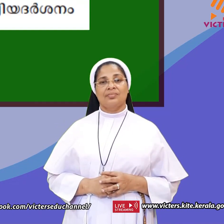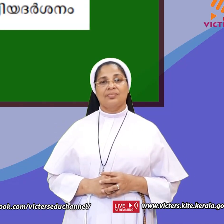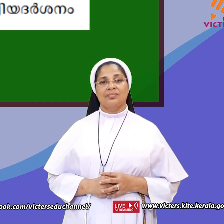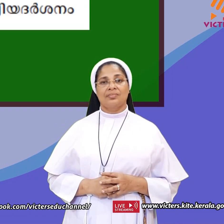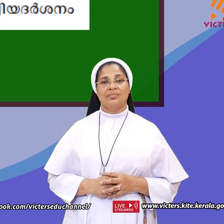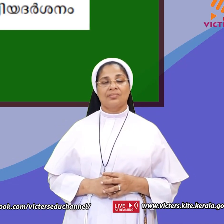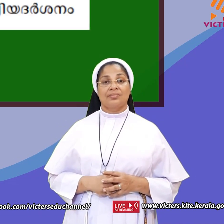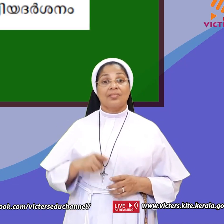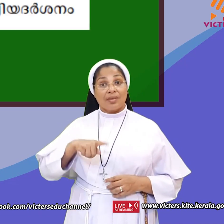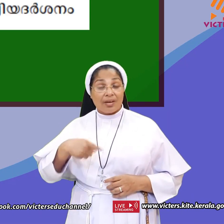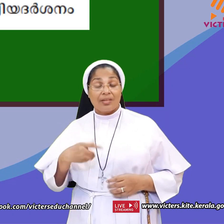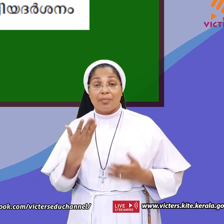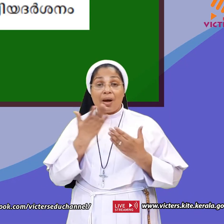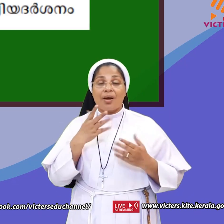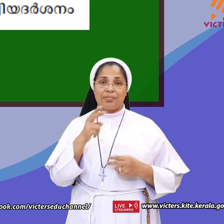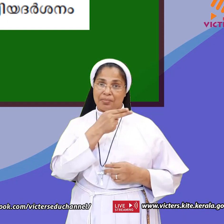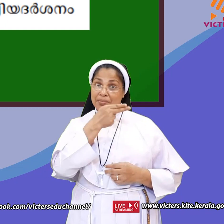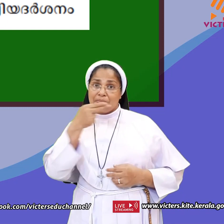അടുത്ത പാഠം പ്രിയദർശനം.